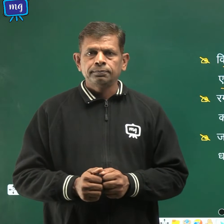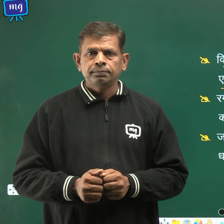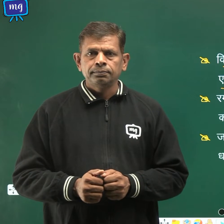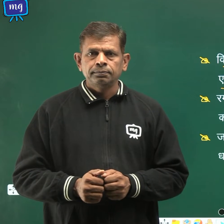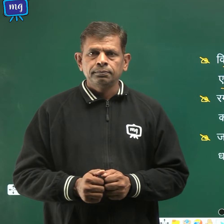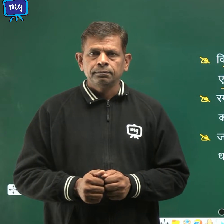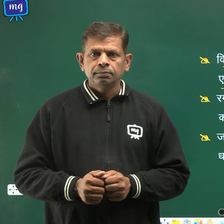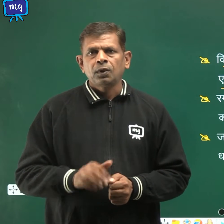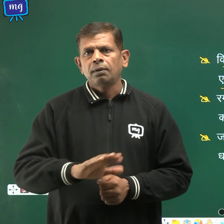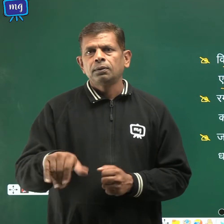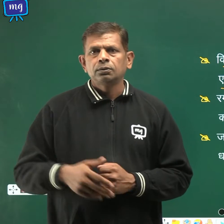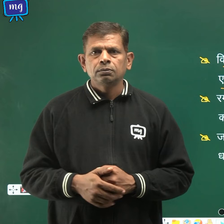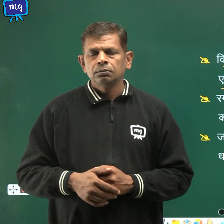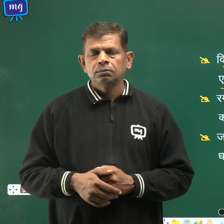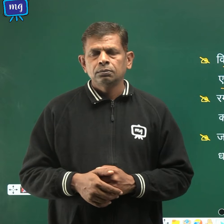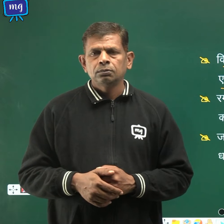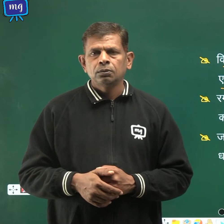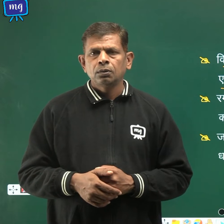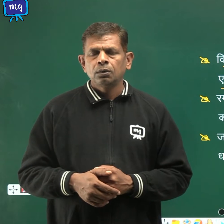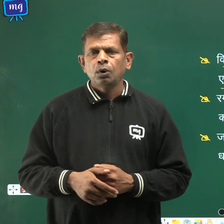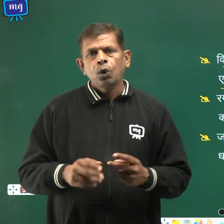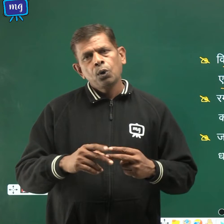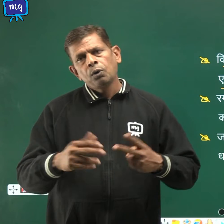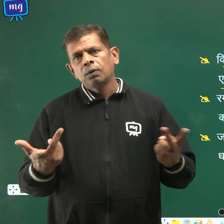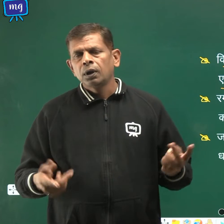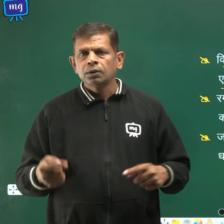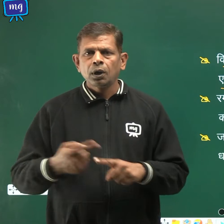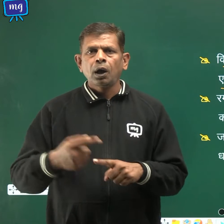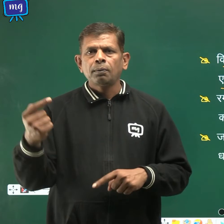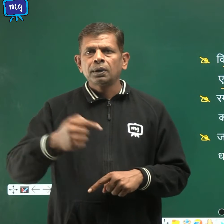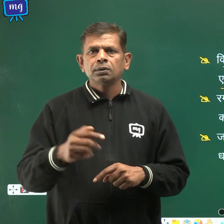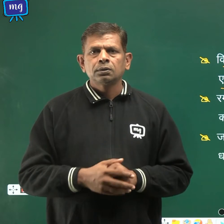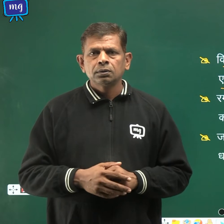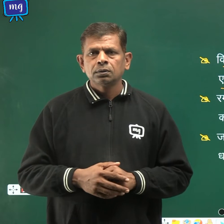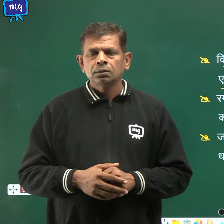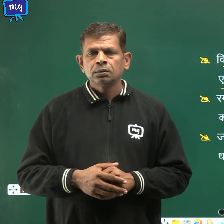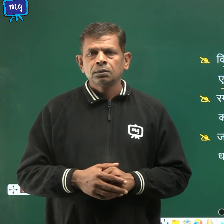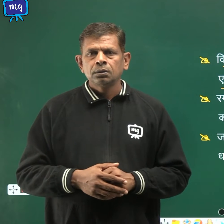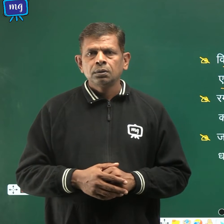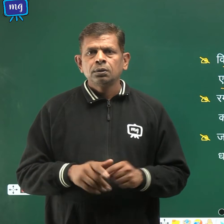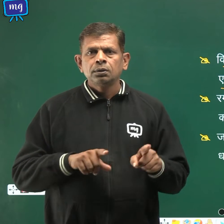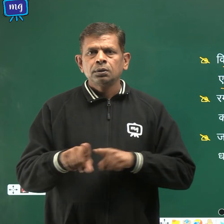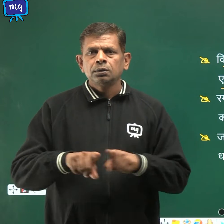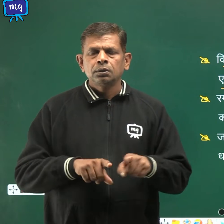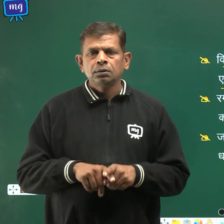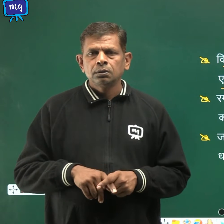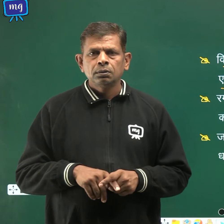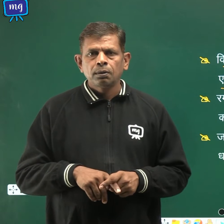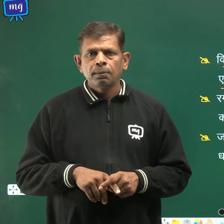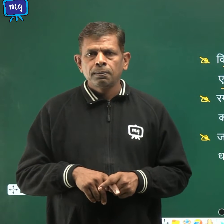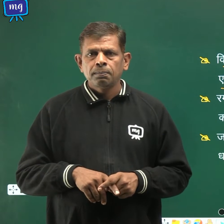बच्चों, विपरीत प्रकार के आवेश जैसे